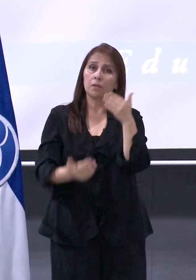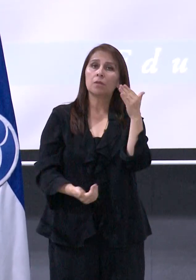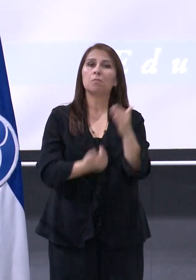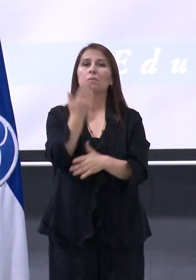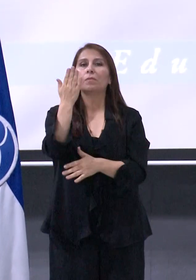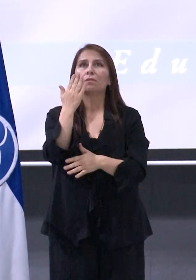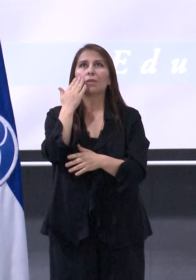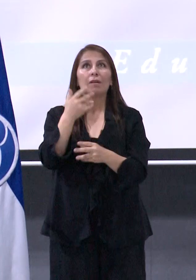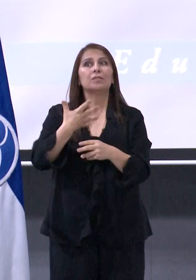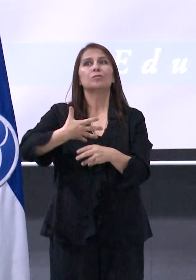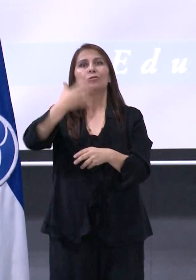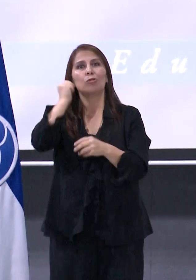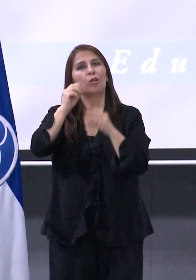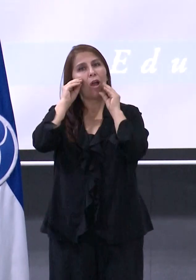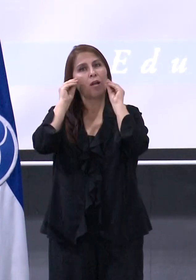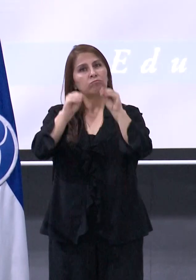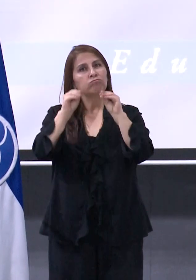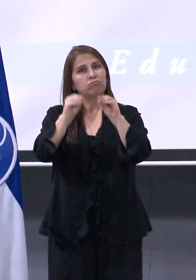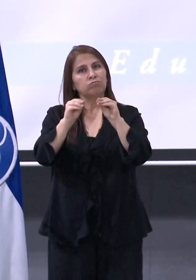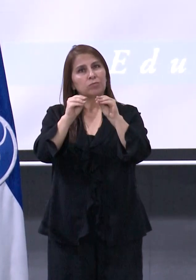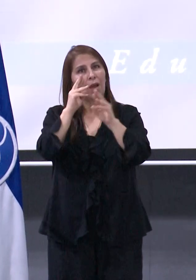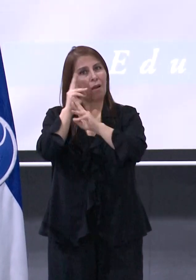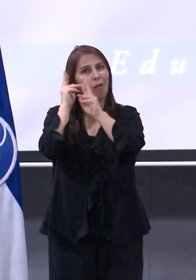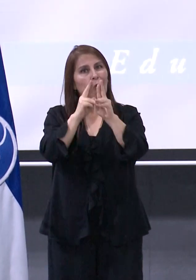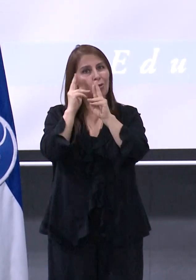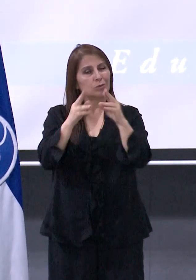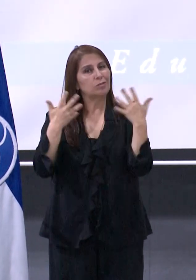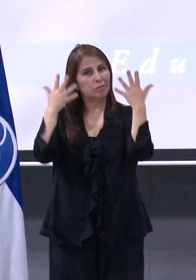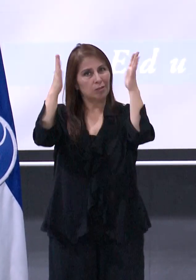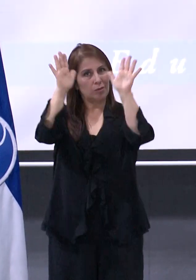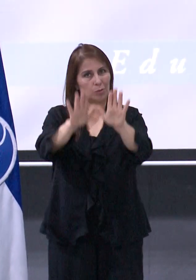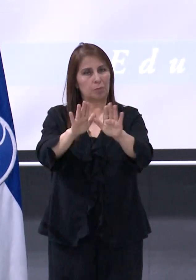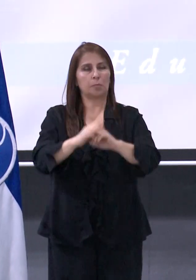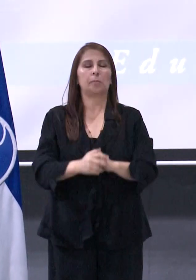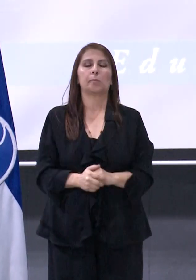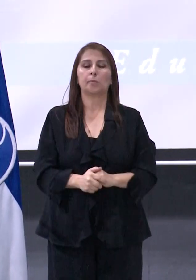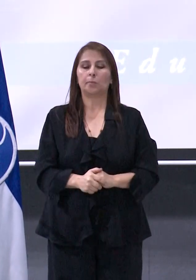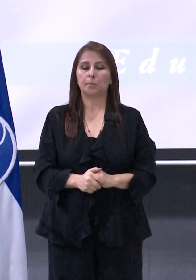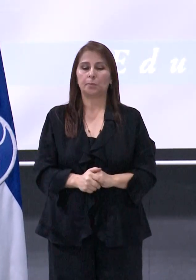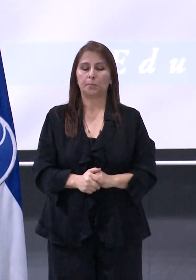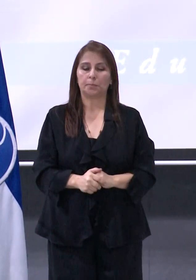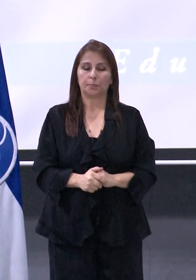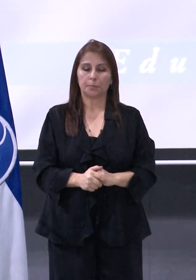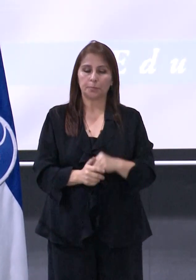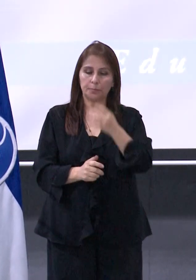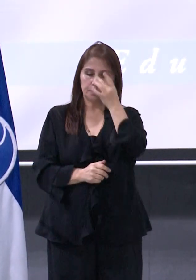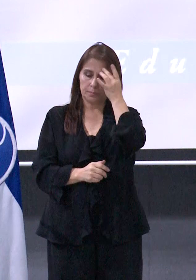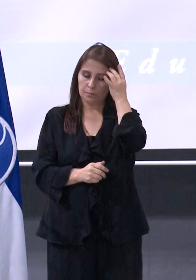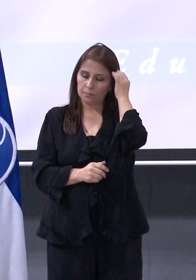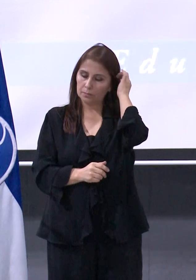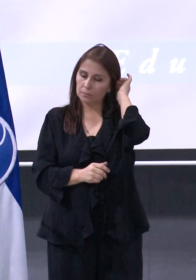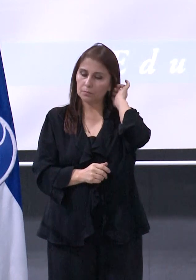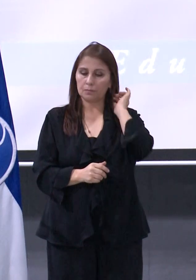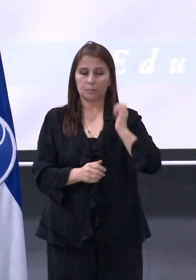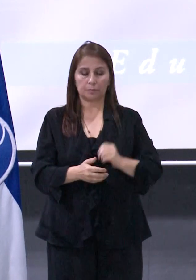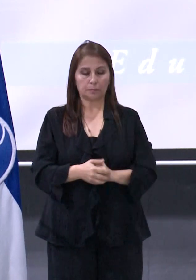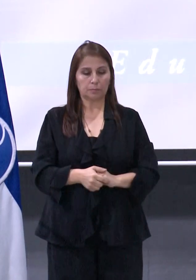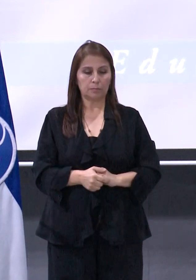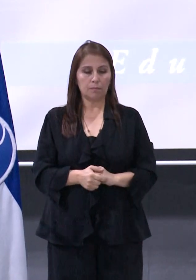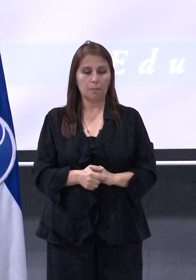esa historia de la formación de maestros en colombia entonces tenemos ahí este